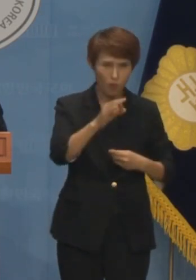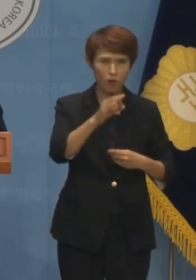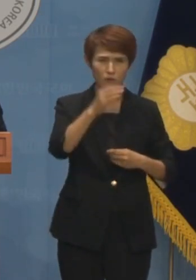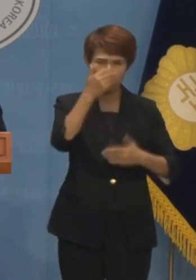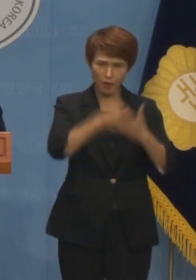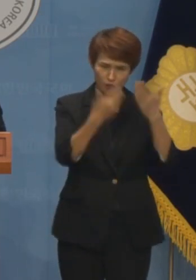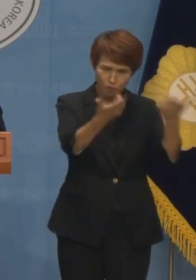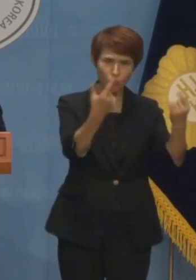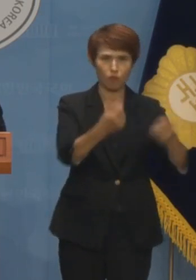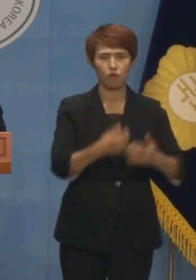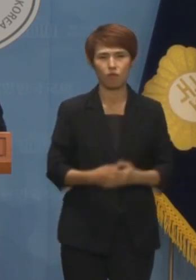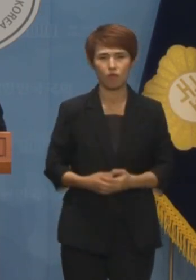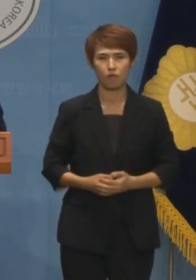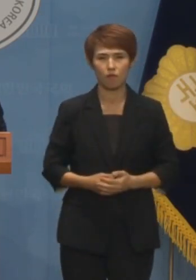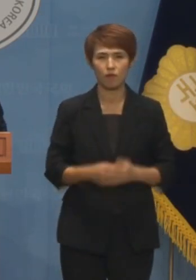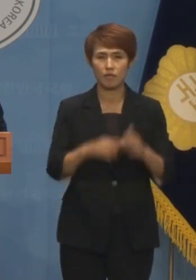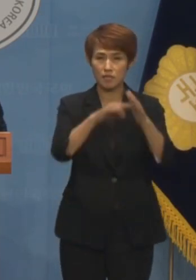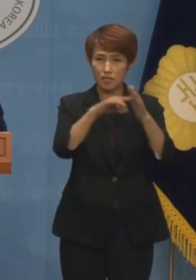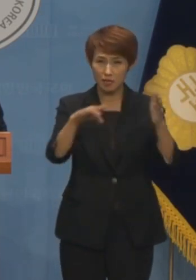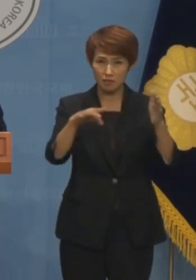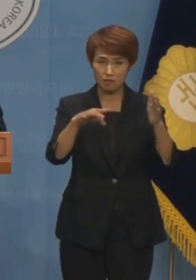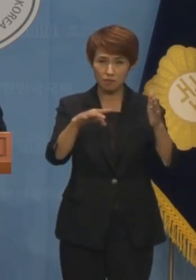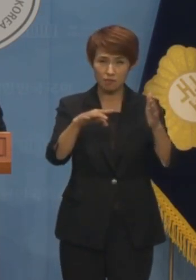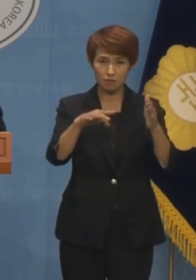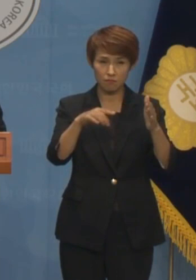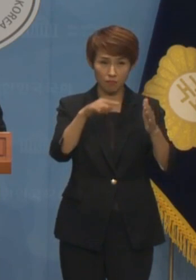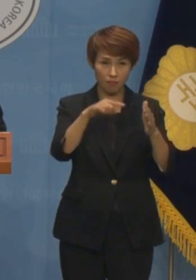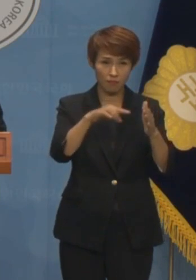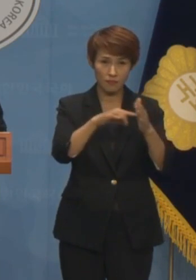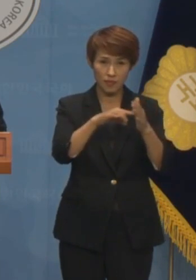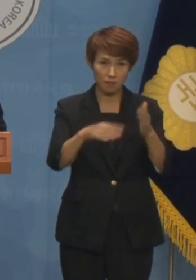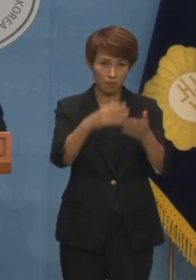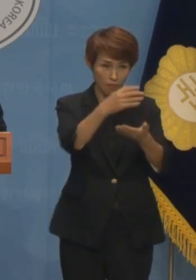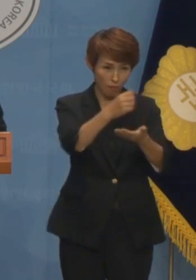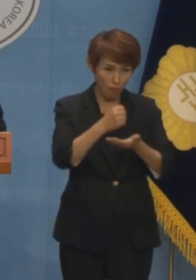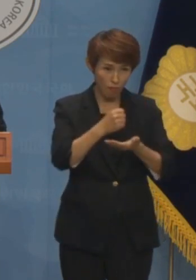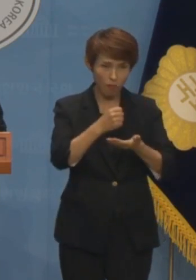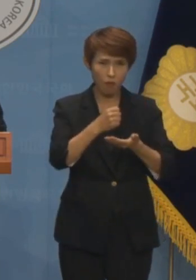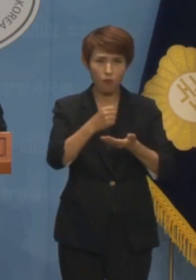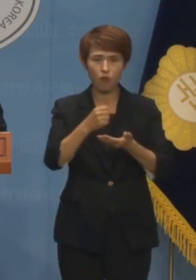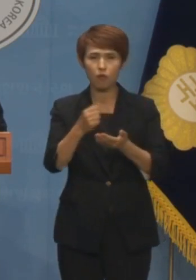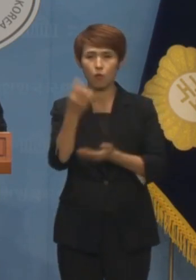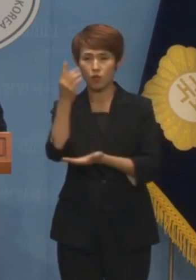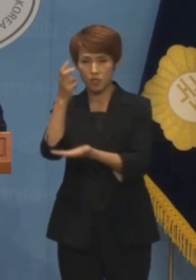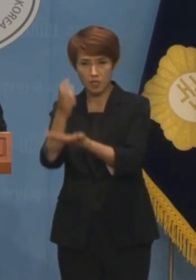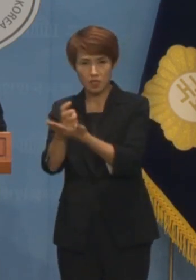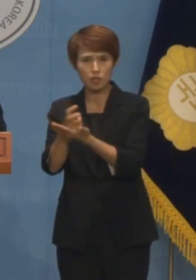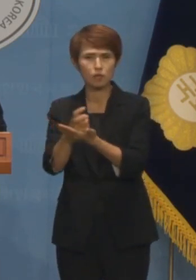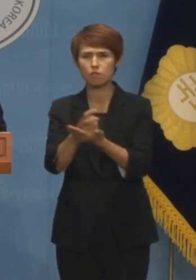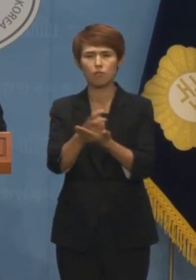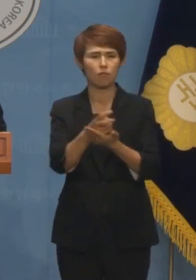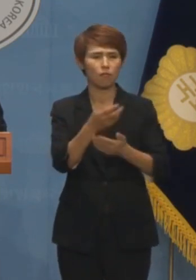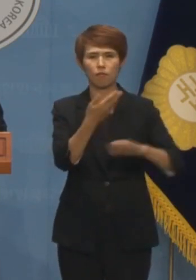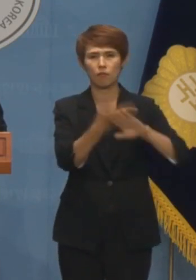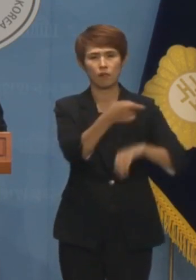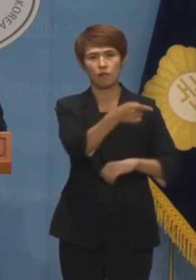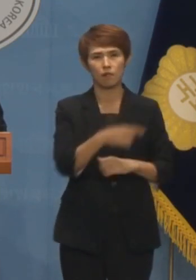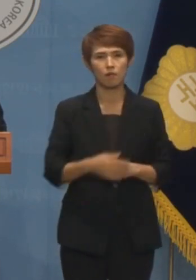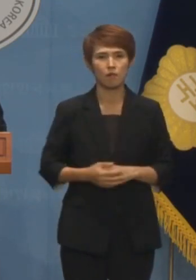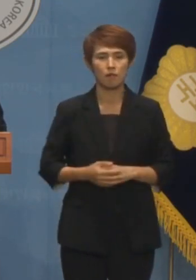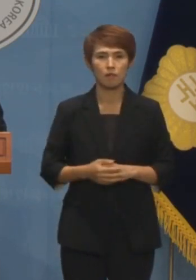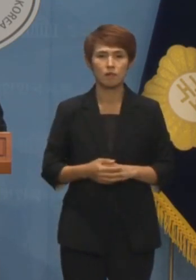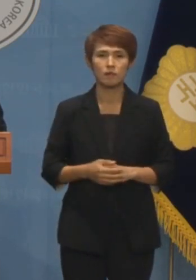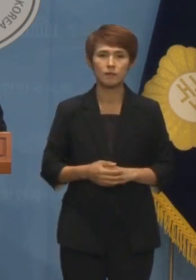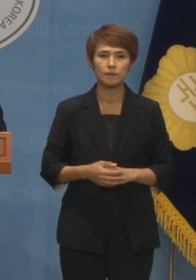국세기본법상 실질 과세 원칙에도 반합니다. 그런데 정부는 이것조차도 아예